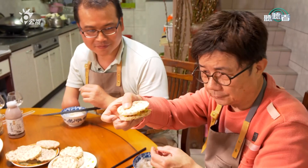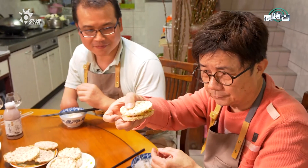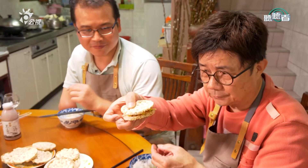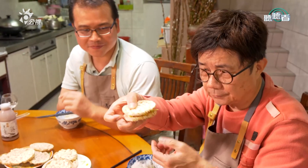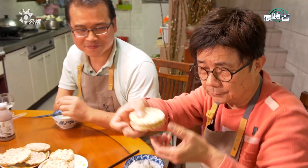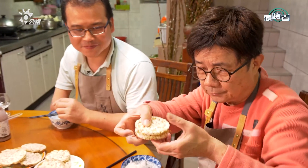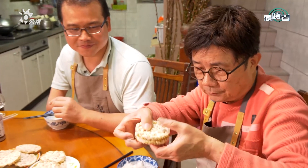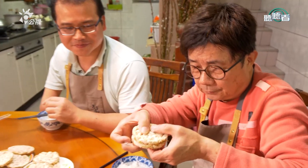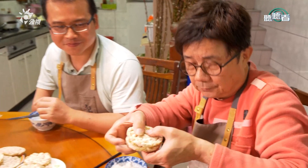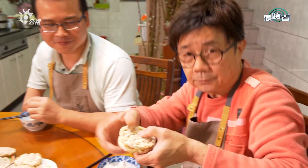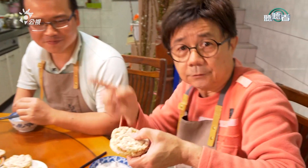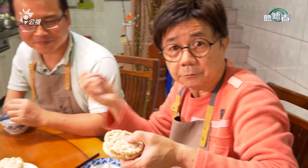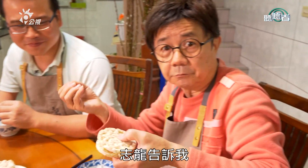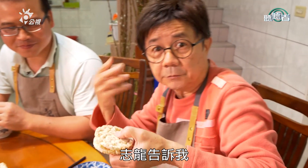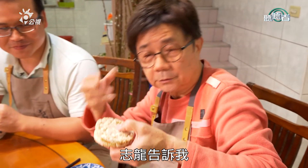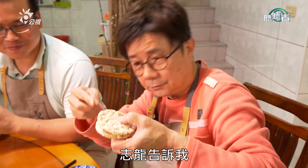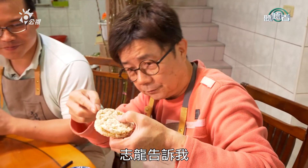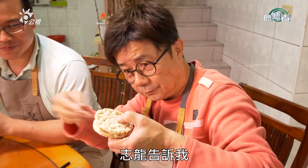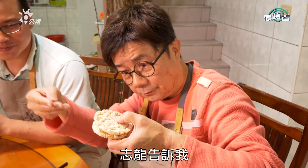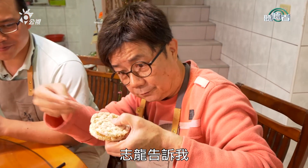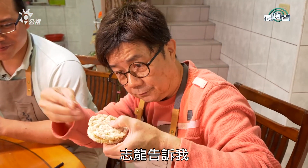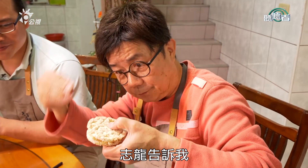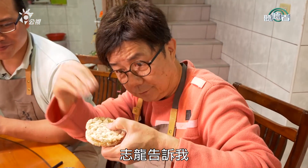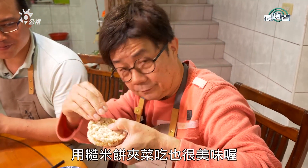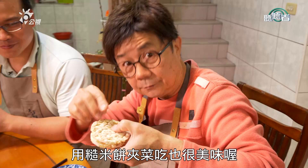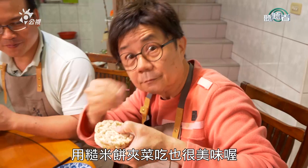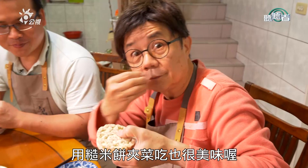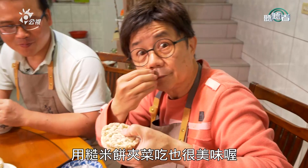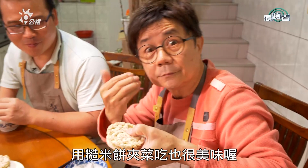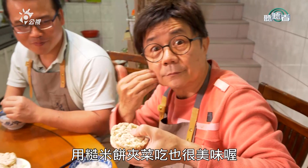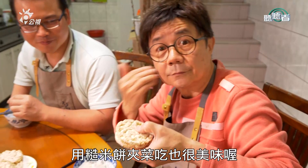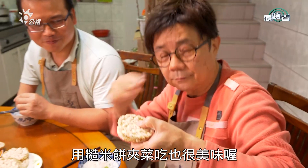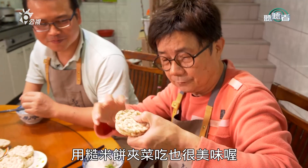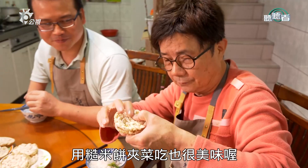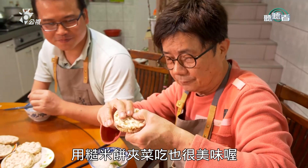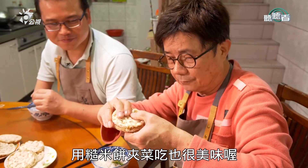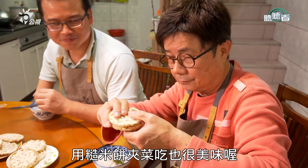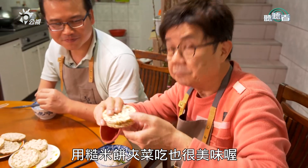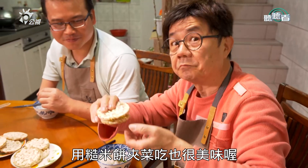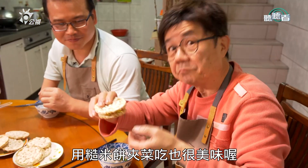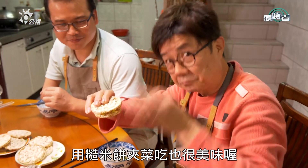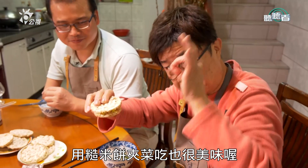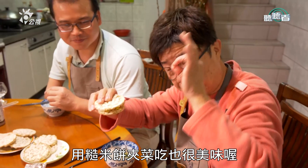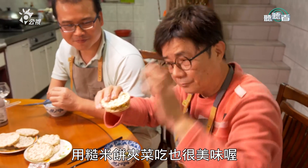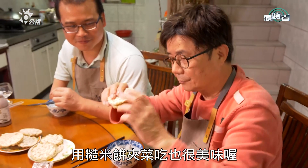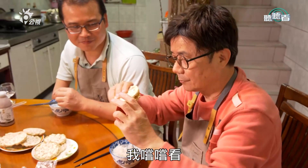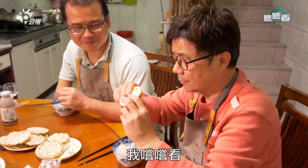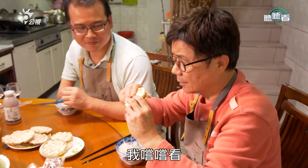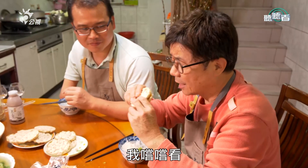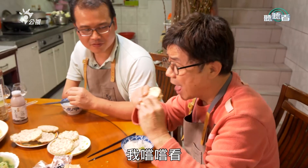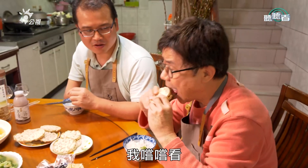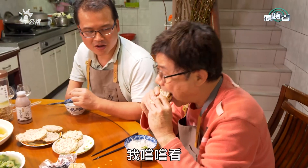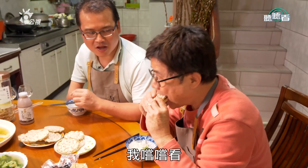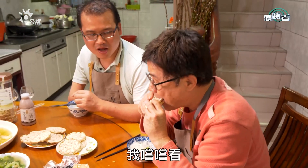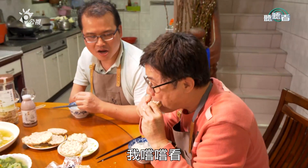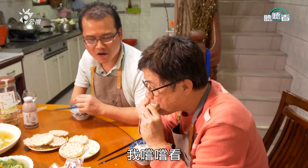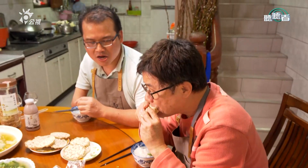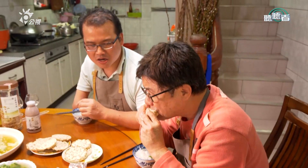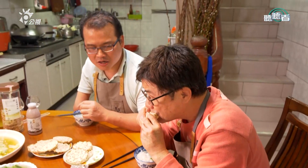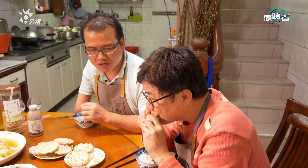喏，志龙告诉我，用糙米饼夹菜吃也很美味哦。哎，我尝尝看啊。